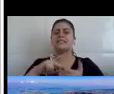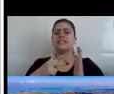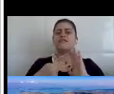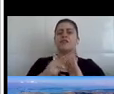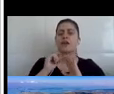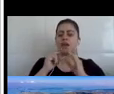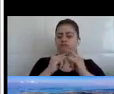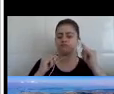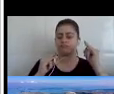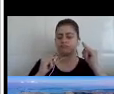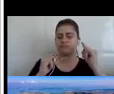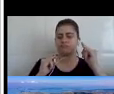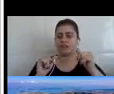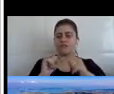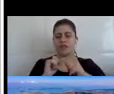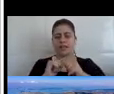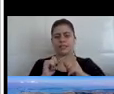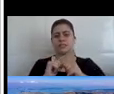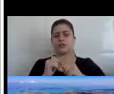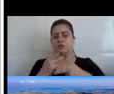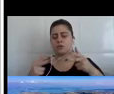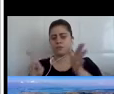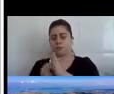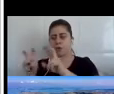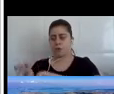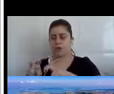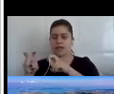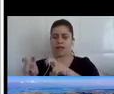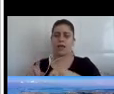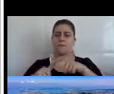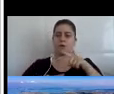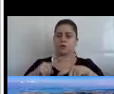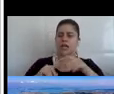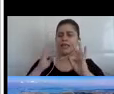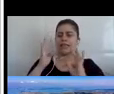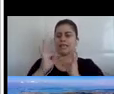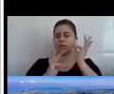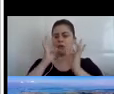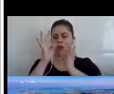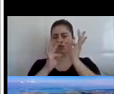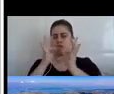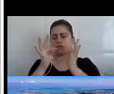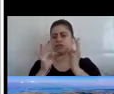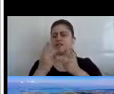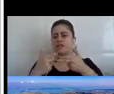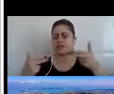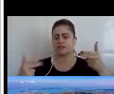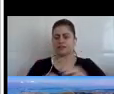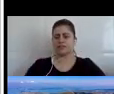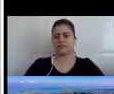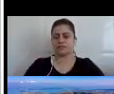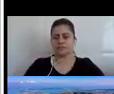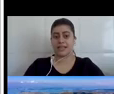com regional, que lida com as questões do rural, né, desde a produção, tecnologias e tudo mais,